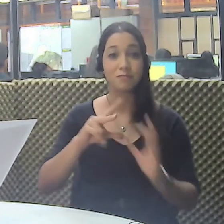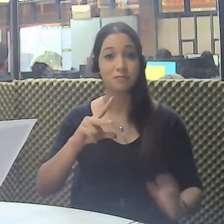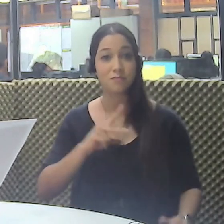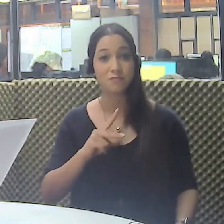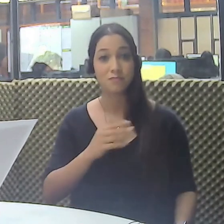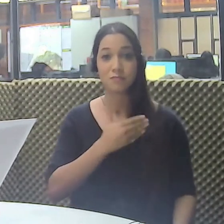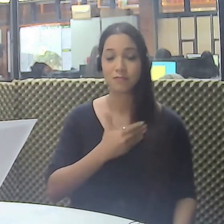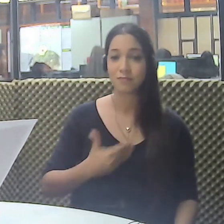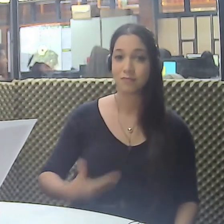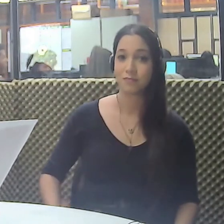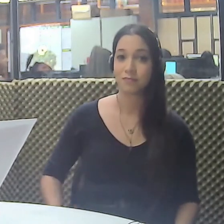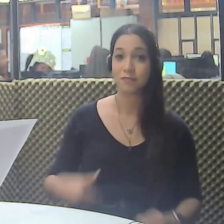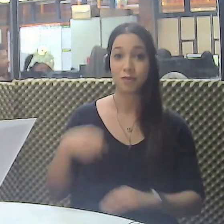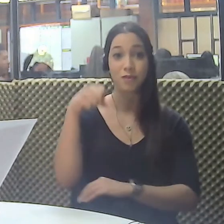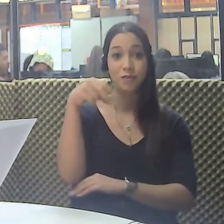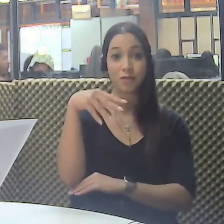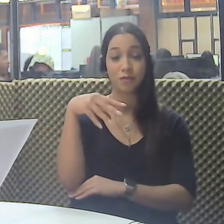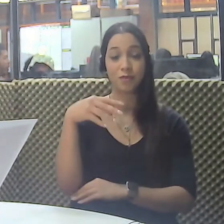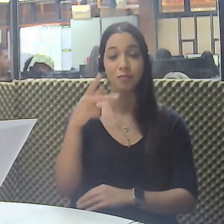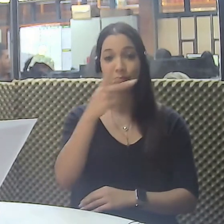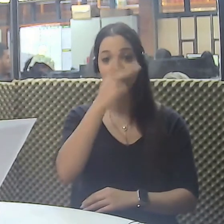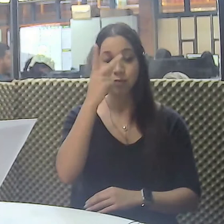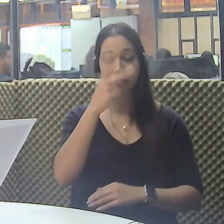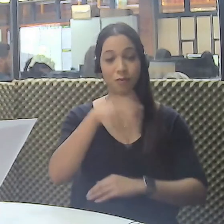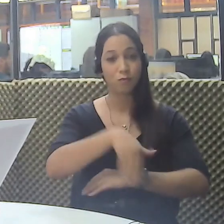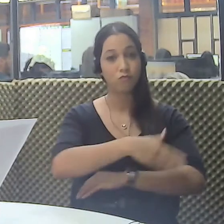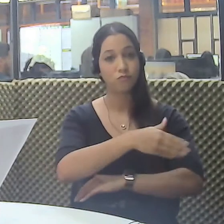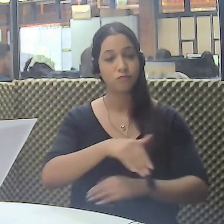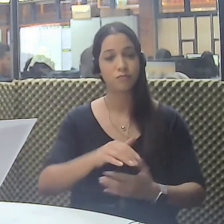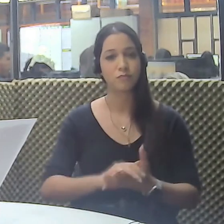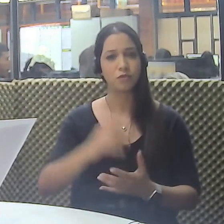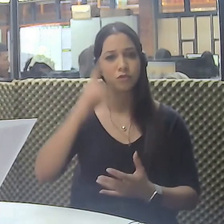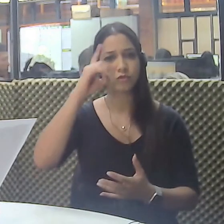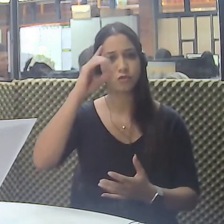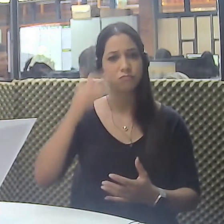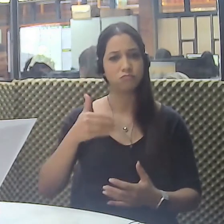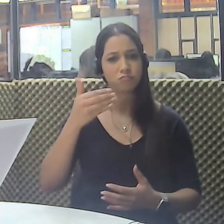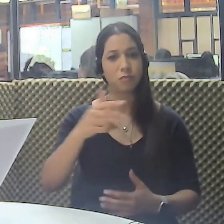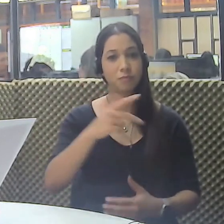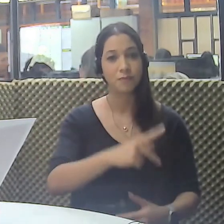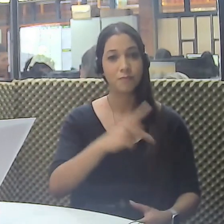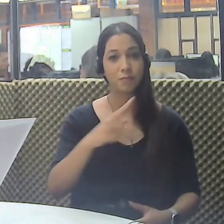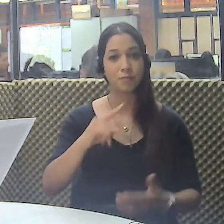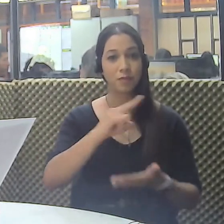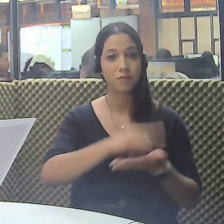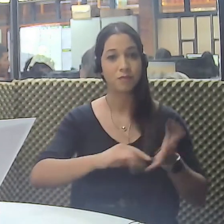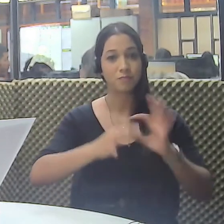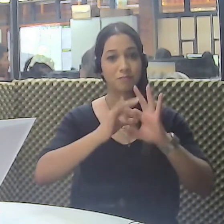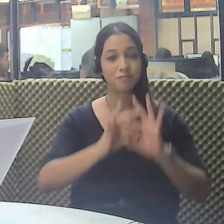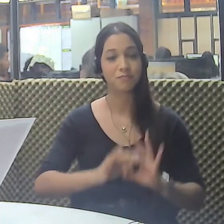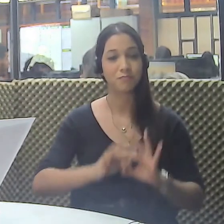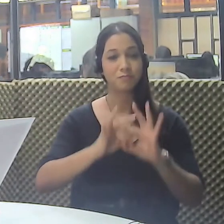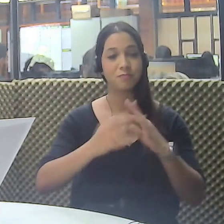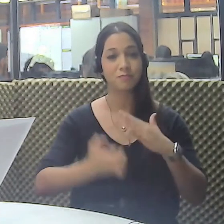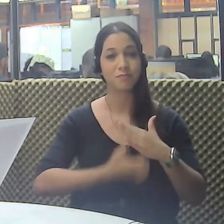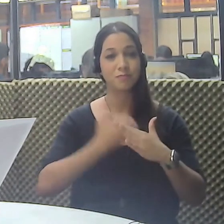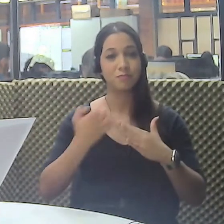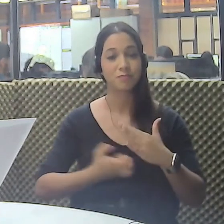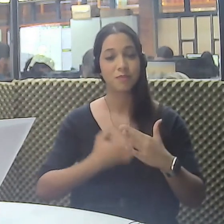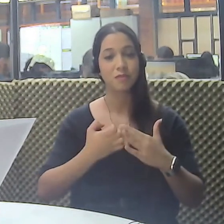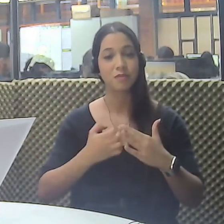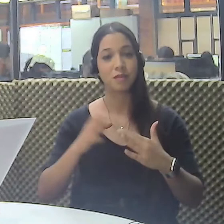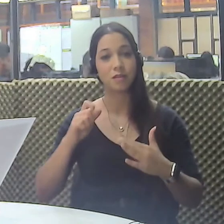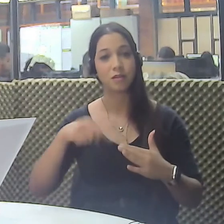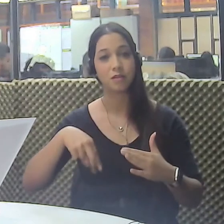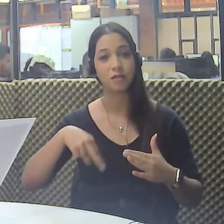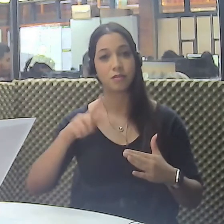público-privada da iluminação pública. Nos próximos dias, a PPP, firmada entre a Prefeitura e a empresa Engie,